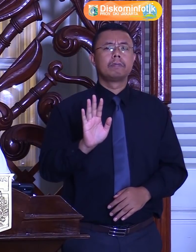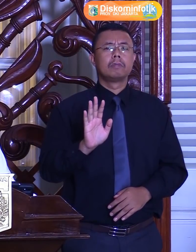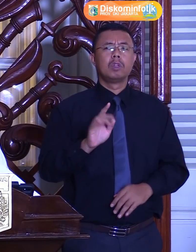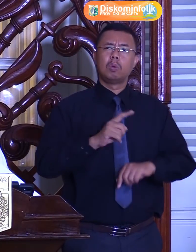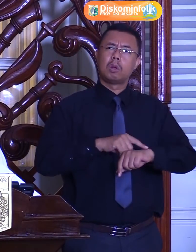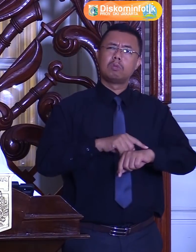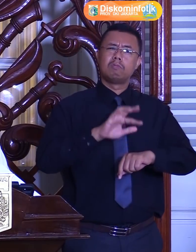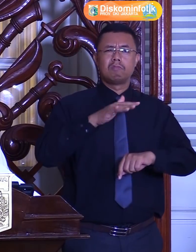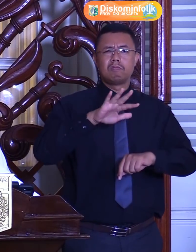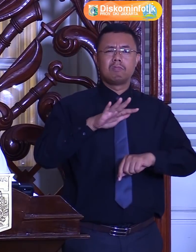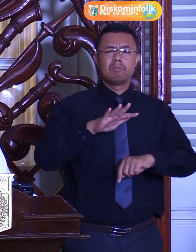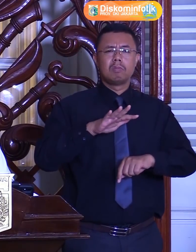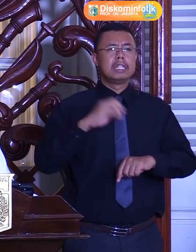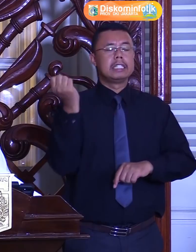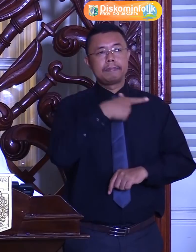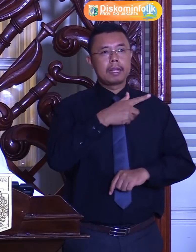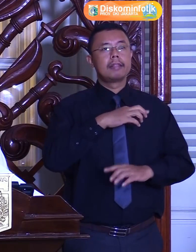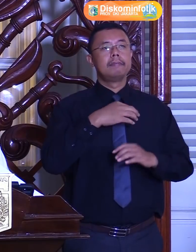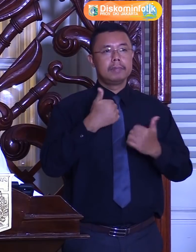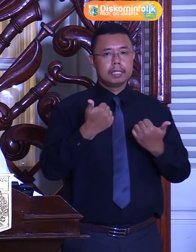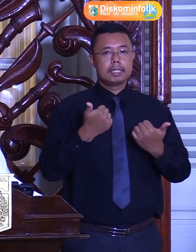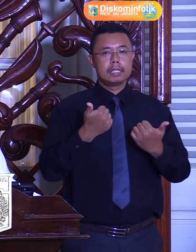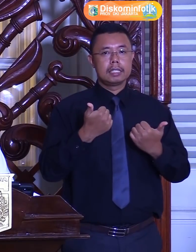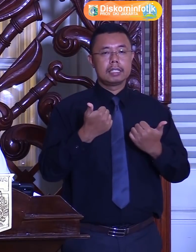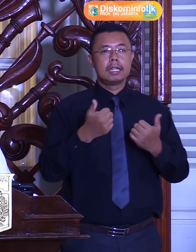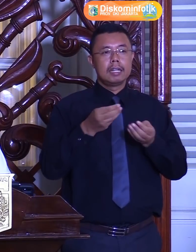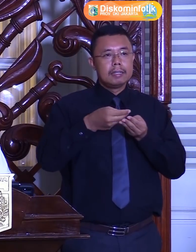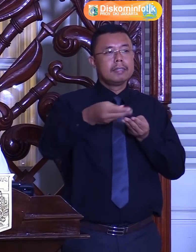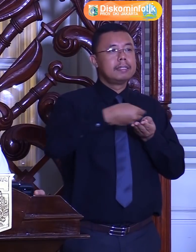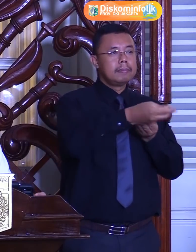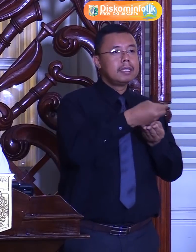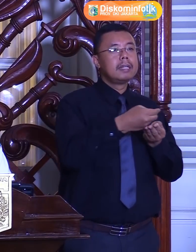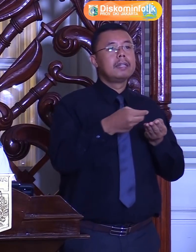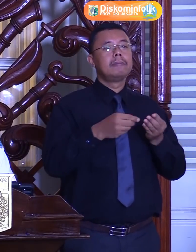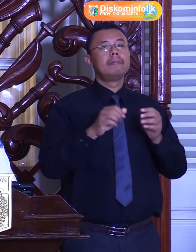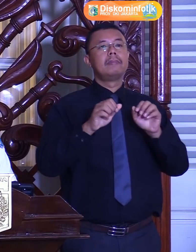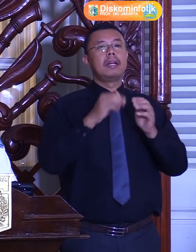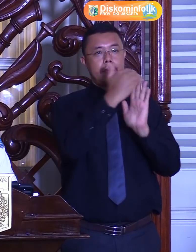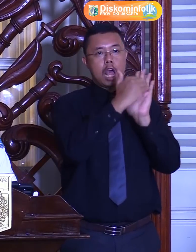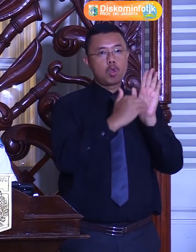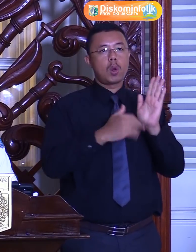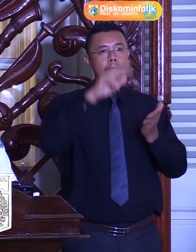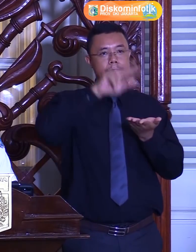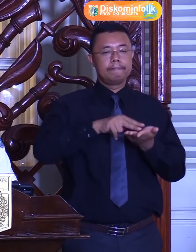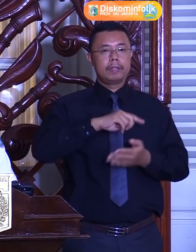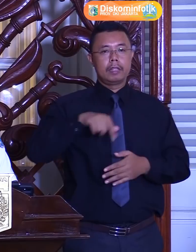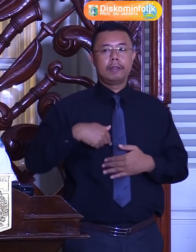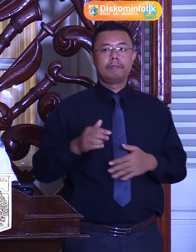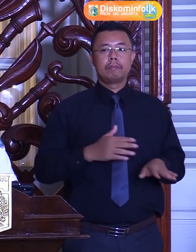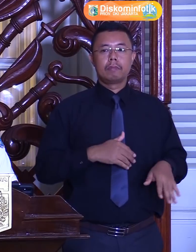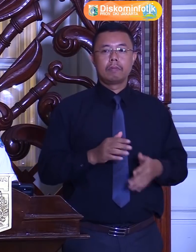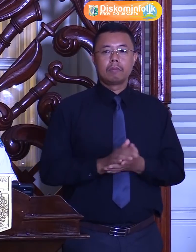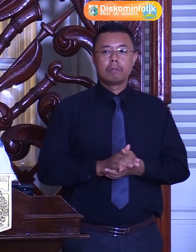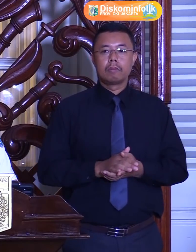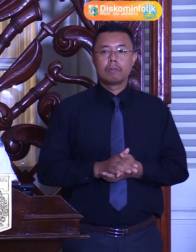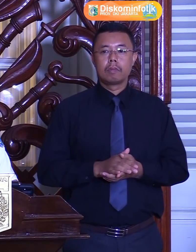dalam waktu singkat sudah kami bisa membagikan detail peraturan gubernurnya. Pak, saya Fitra dari